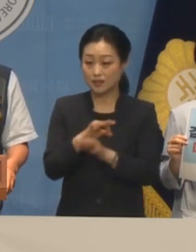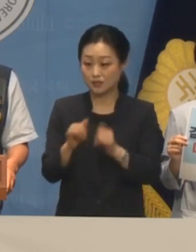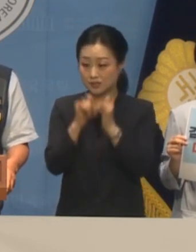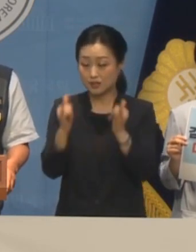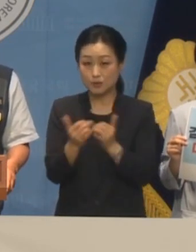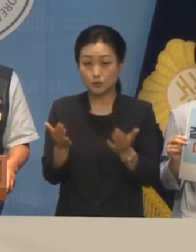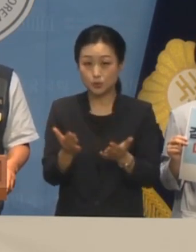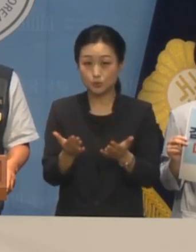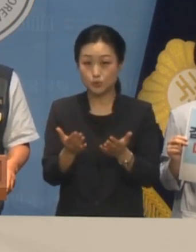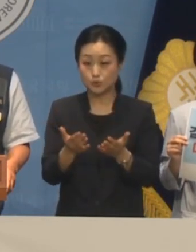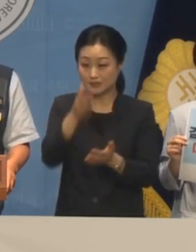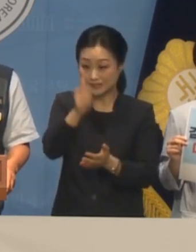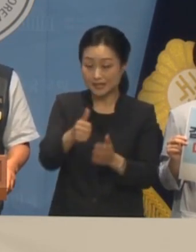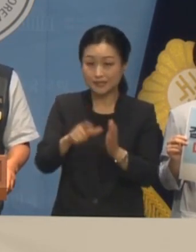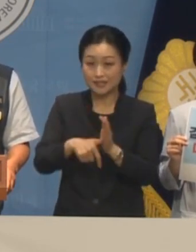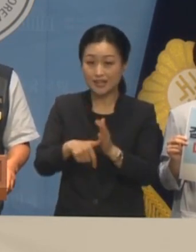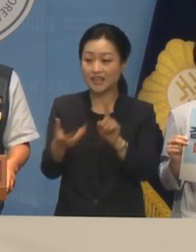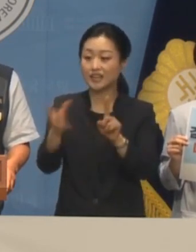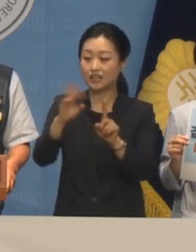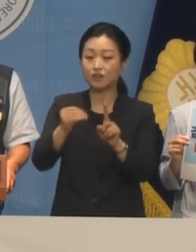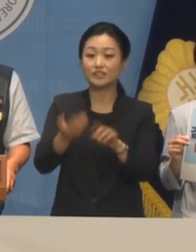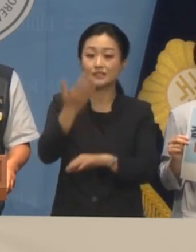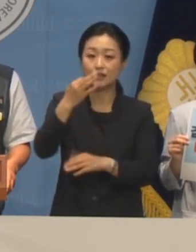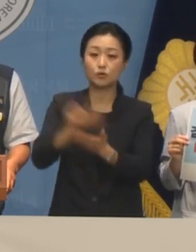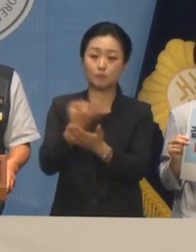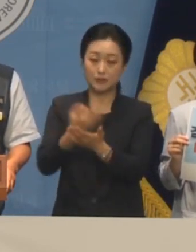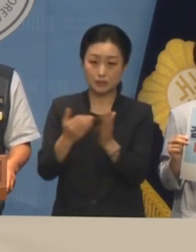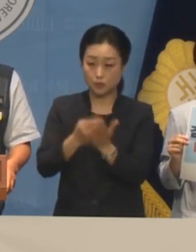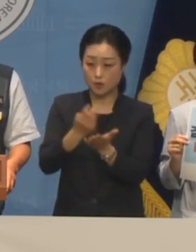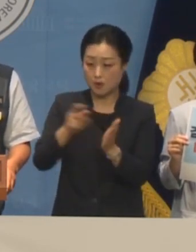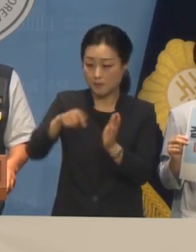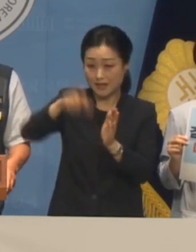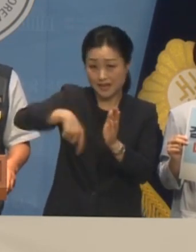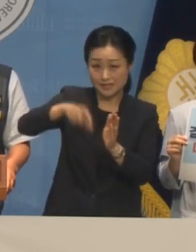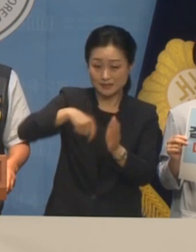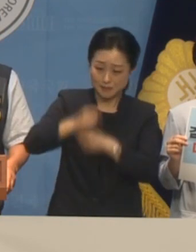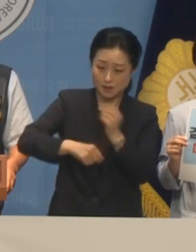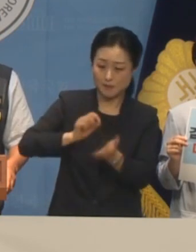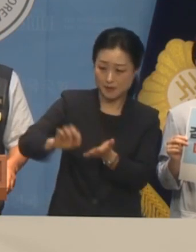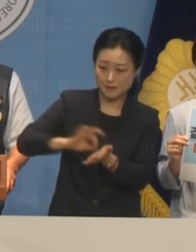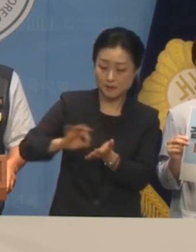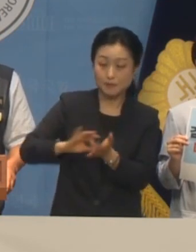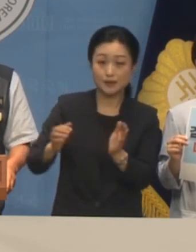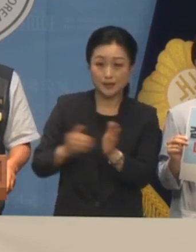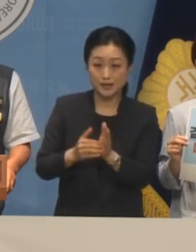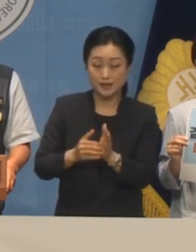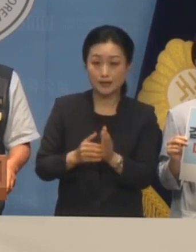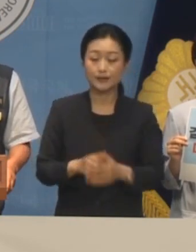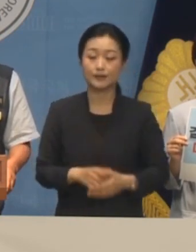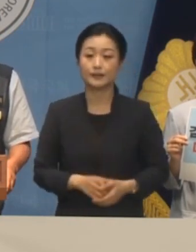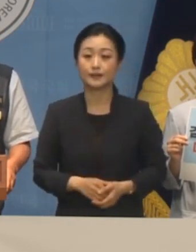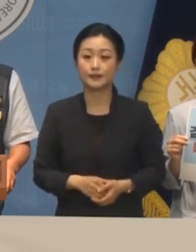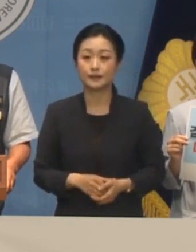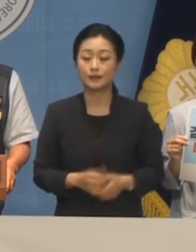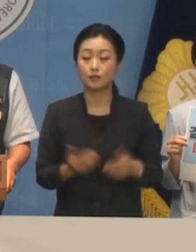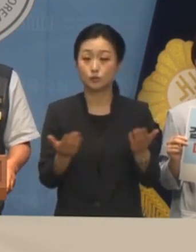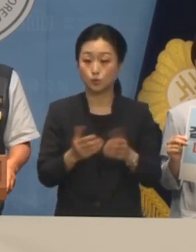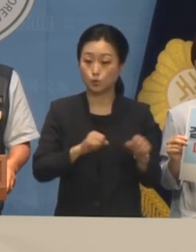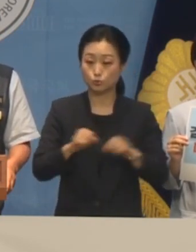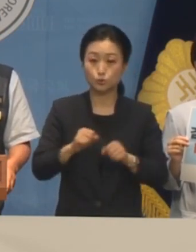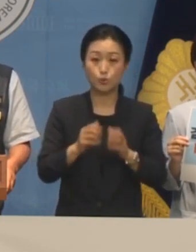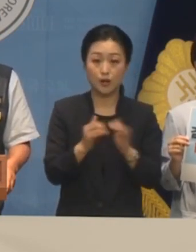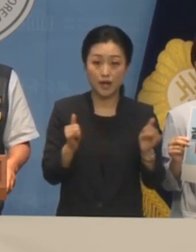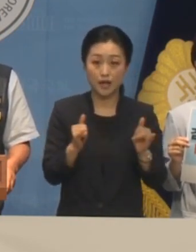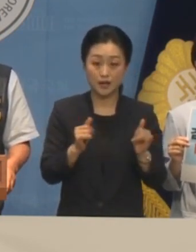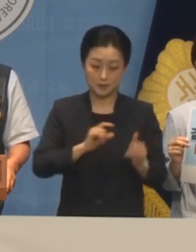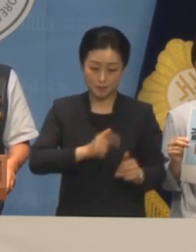1억이 넘는 수당을 받았고 몇 개월 사이에 법인 카드 지멋대로 수천만 원 썼다고 이야기하는데요 노동운동가